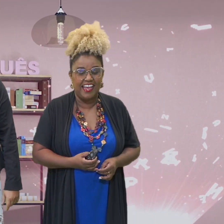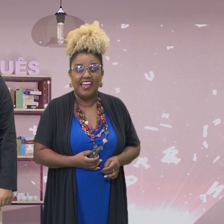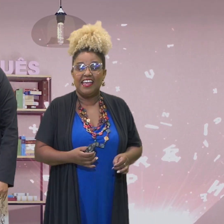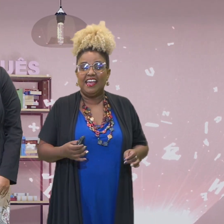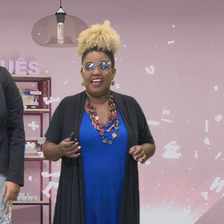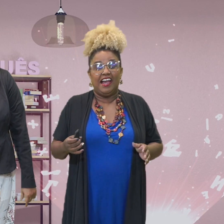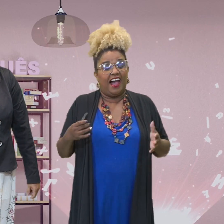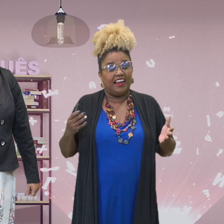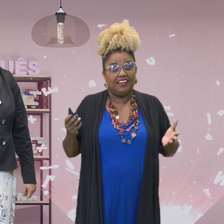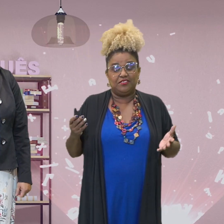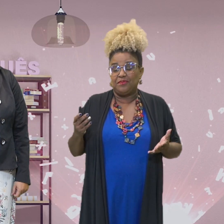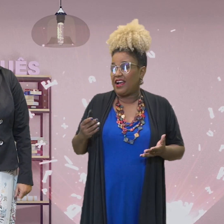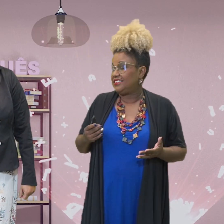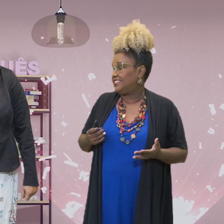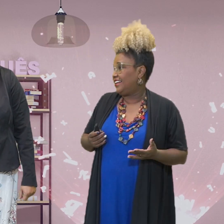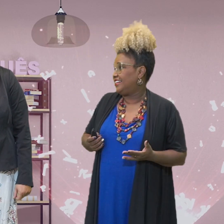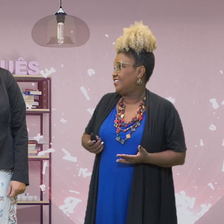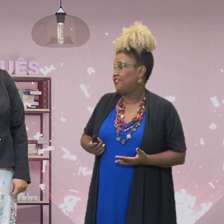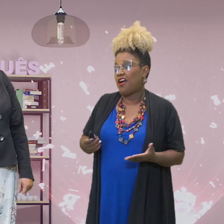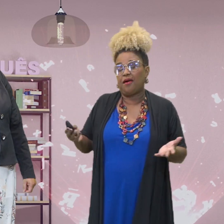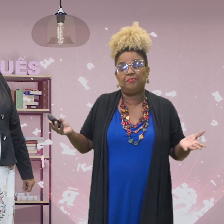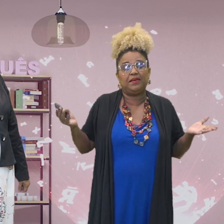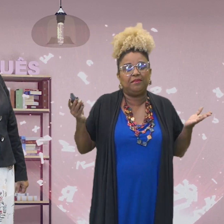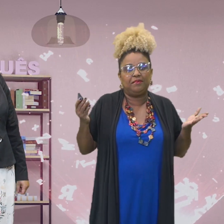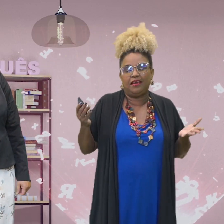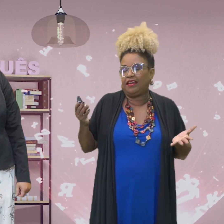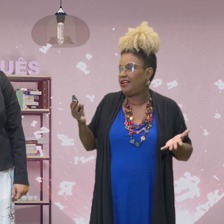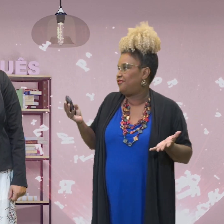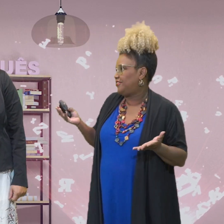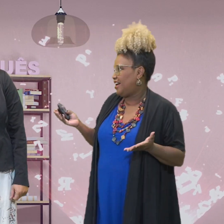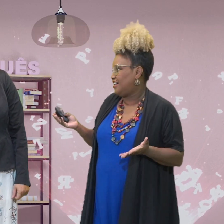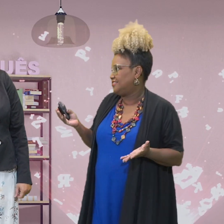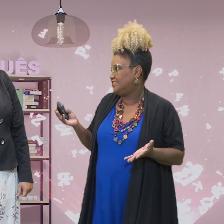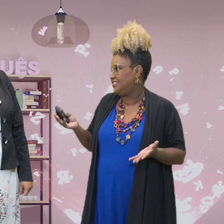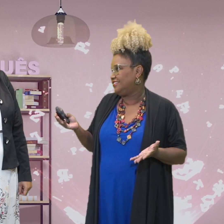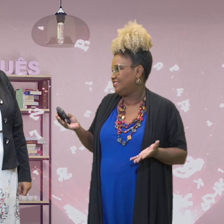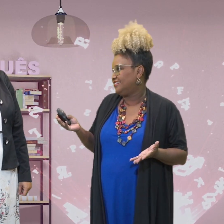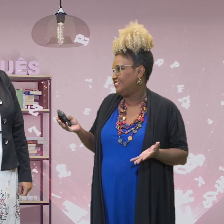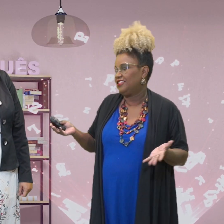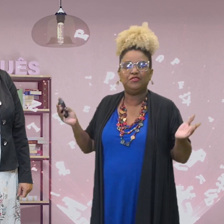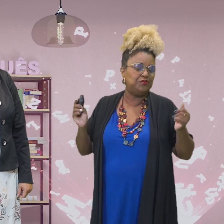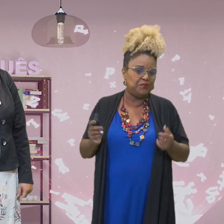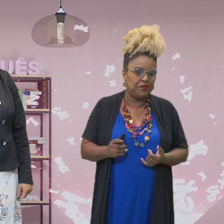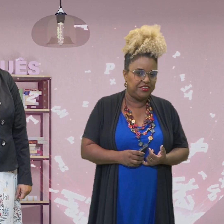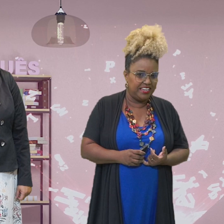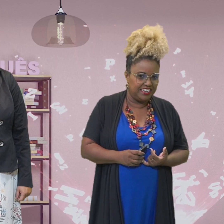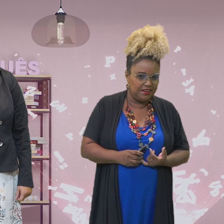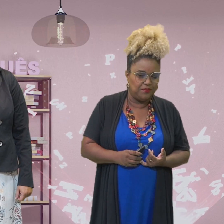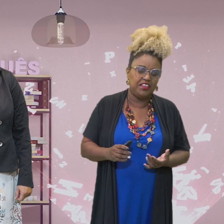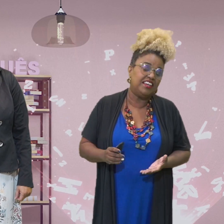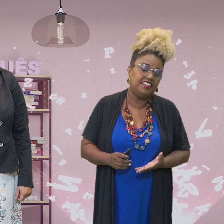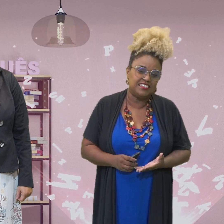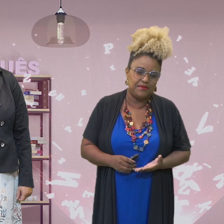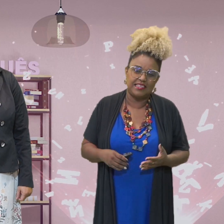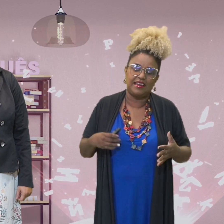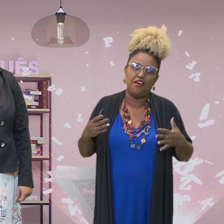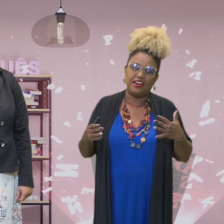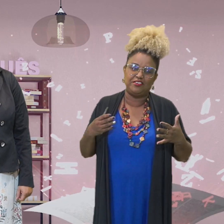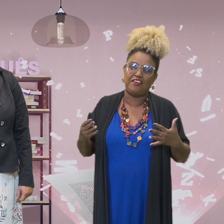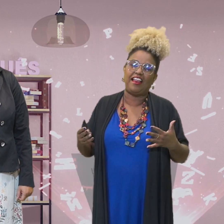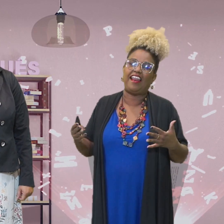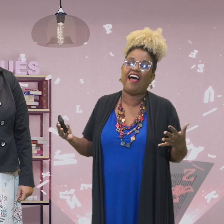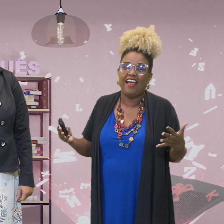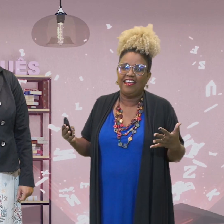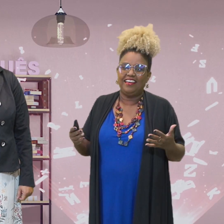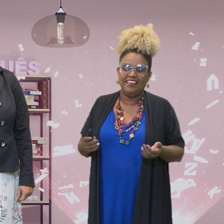certeza, né? Além do mais, né, com a primeira frase do modernismo, até na